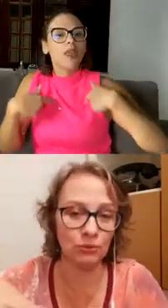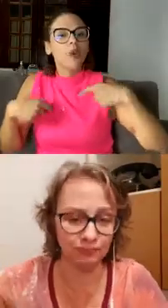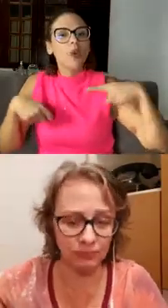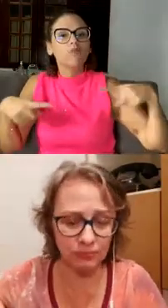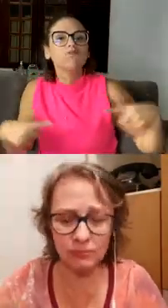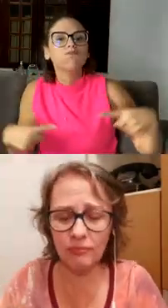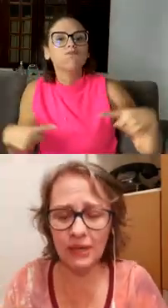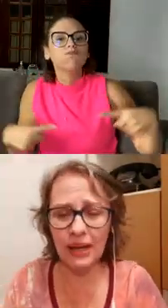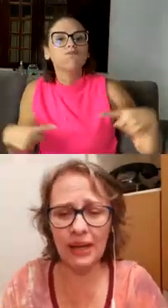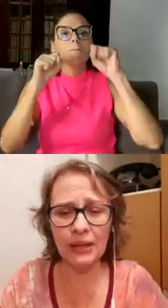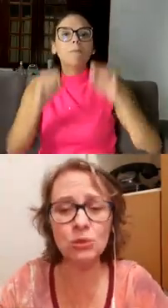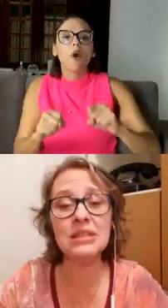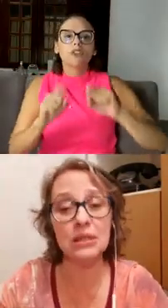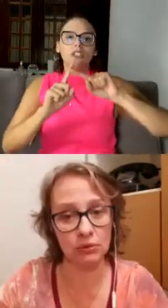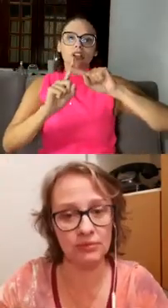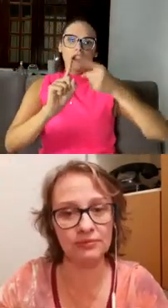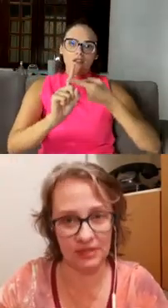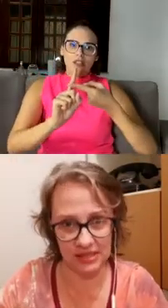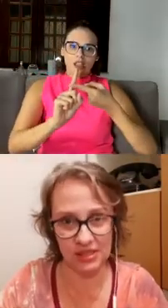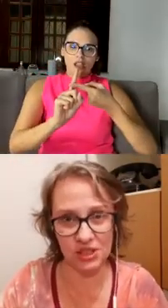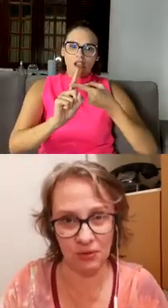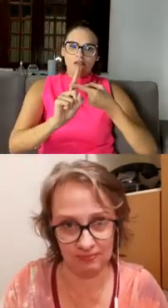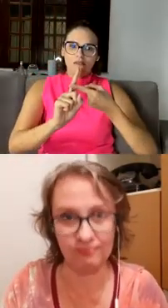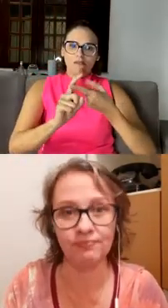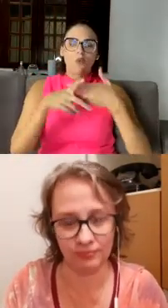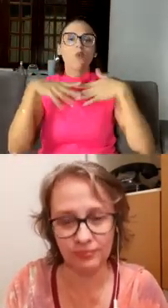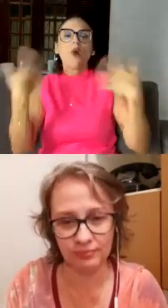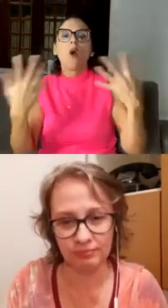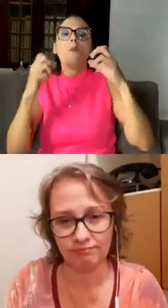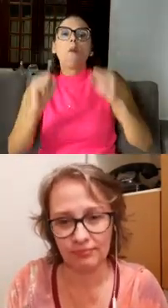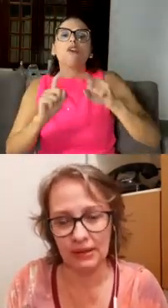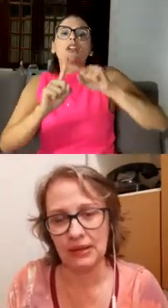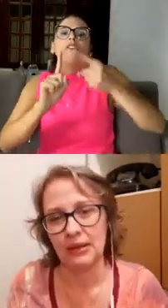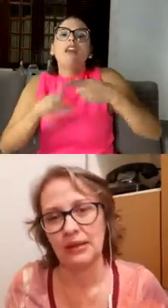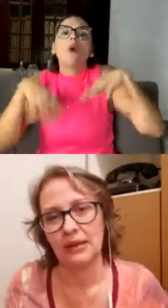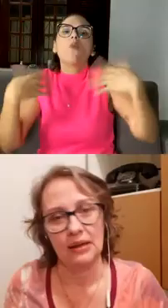período do ciclo vocês estão.